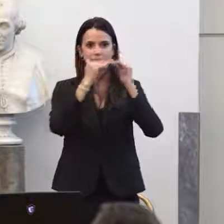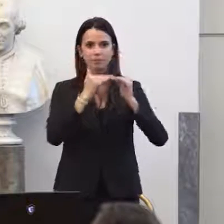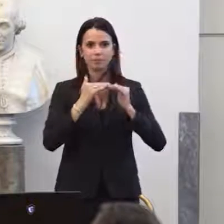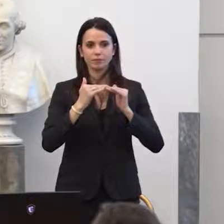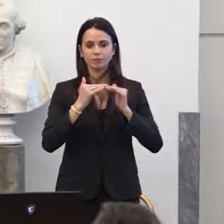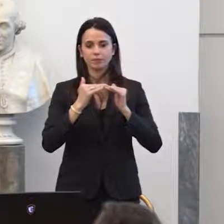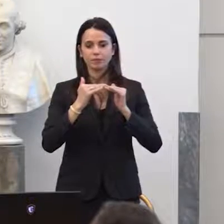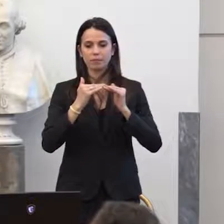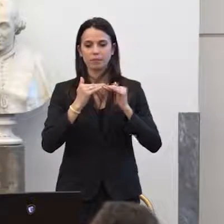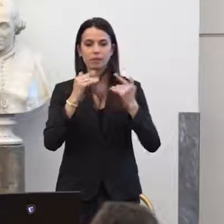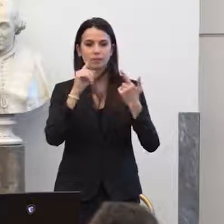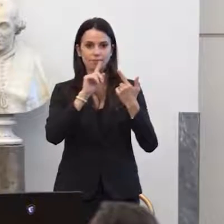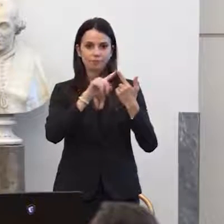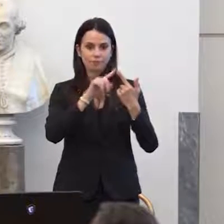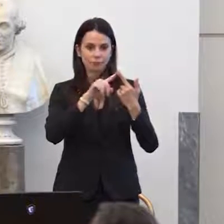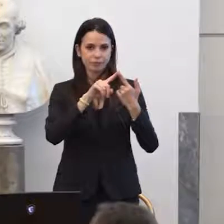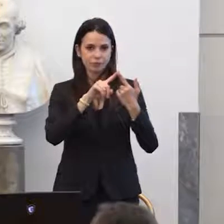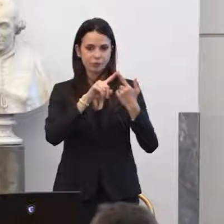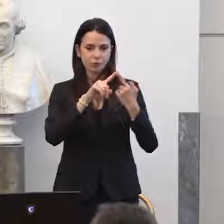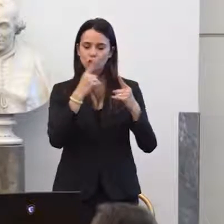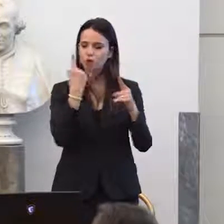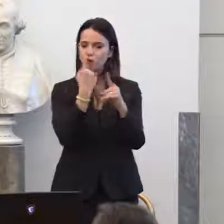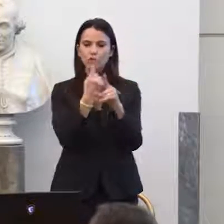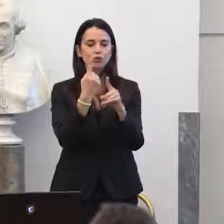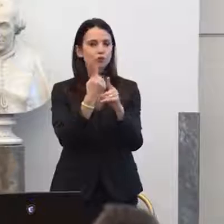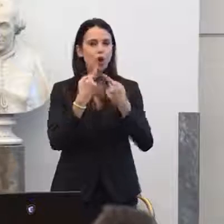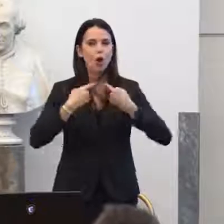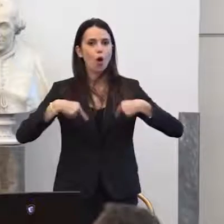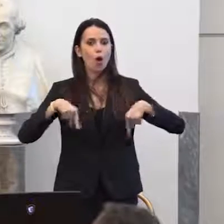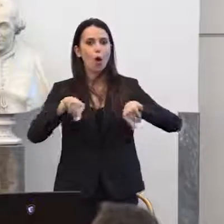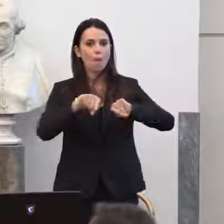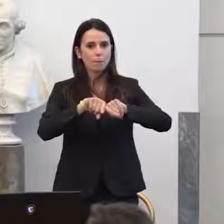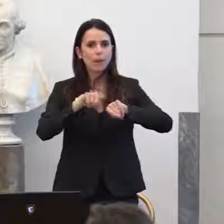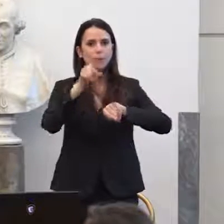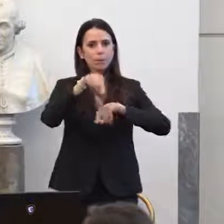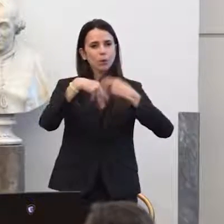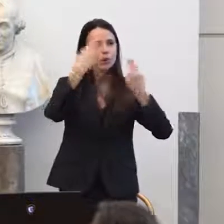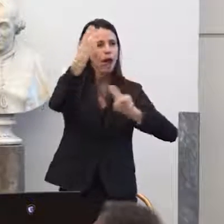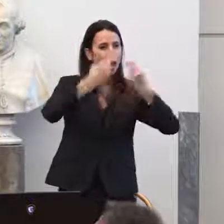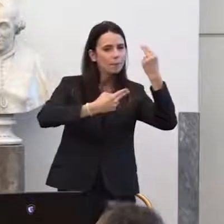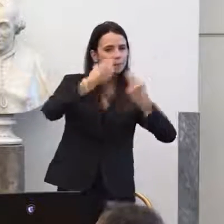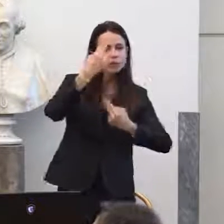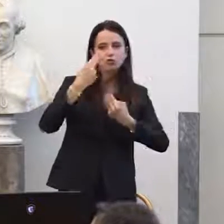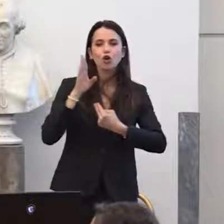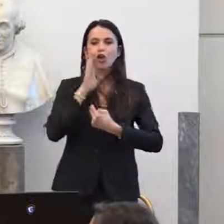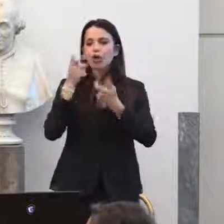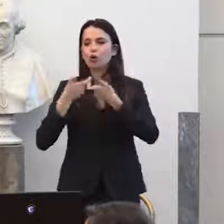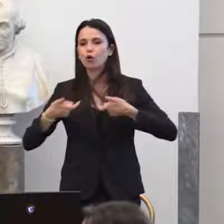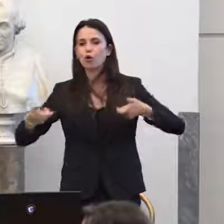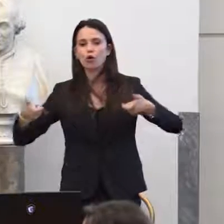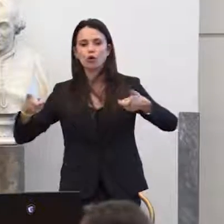soprattutto che sia importante rivedere anche alla luce del giudicato amministrativo, quindi TAR e Consiglio di Stato, gli standard